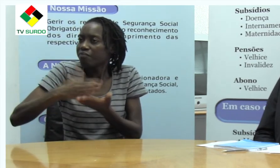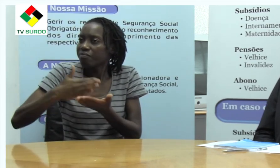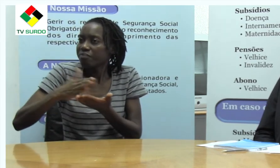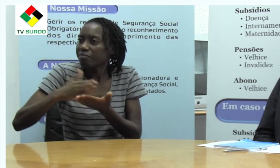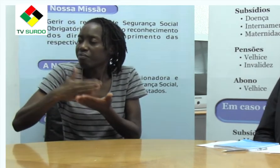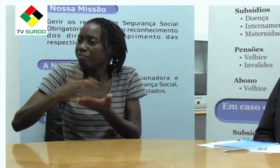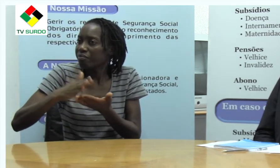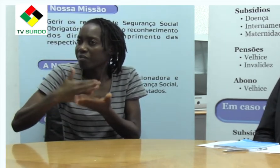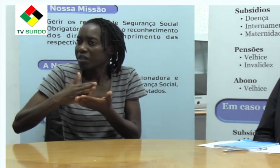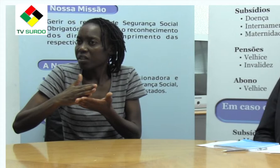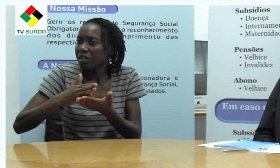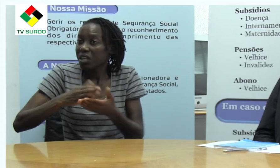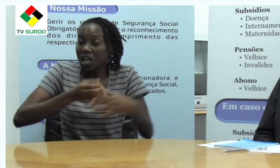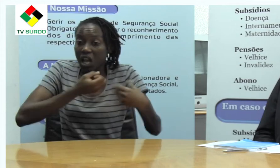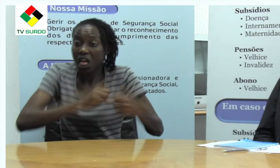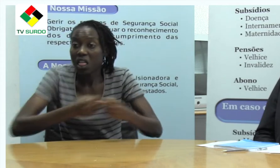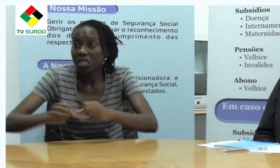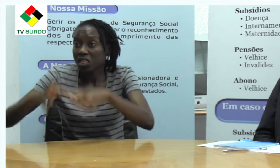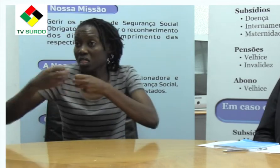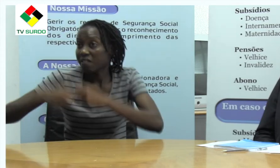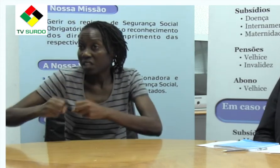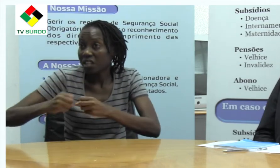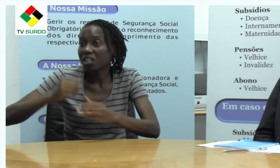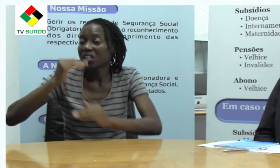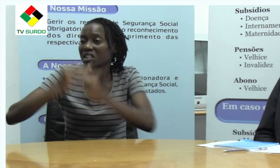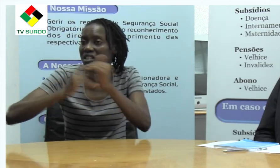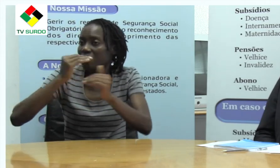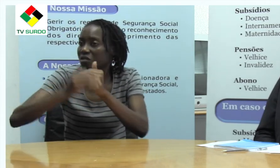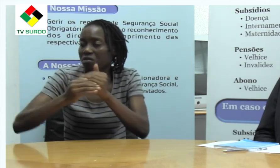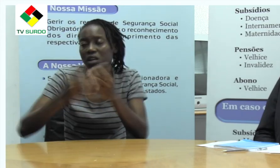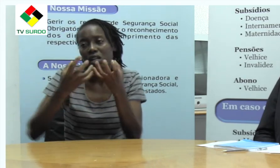pela atividade que desenvolve. Ainda não tivemos esse caso.